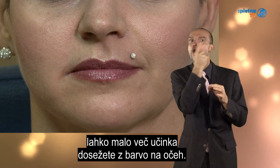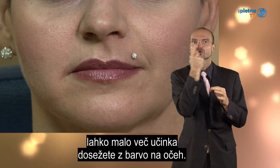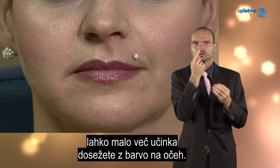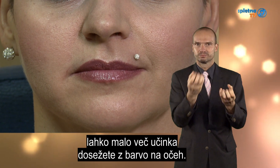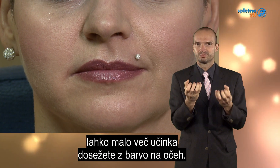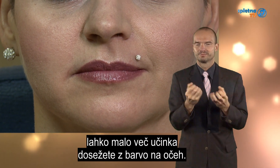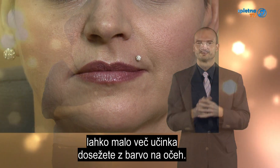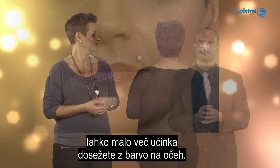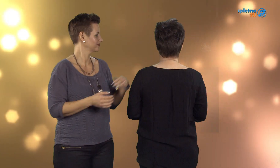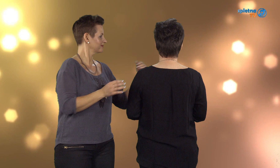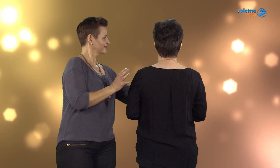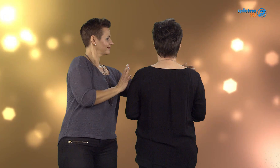očeh.